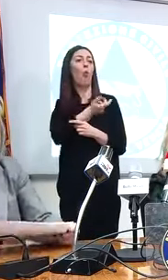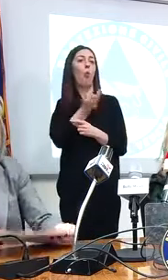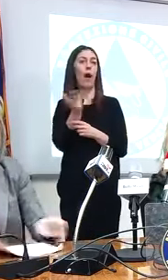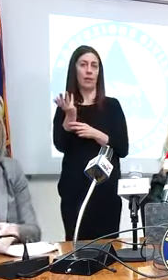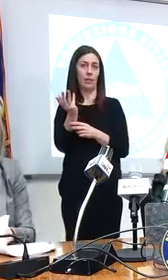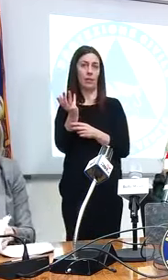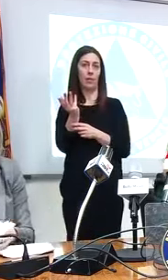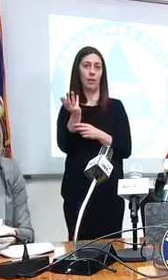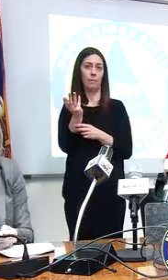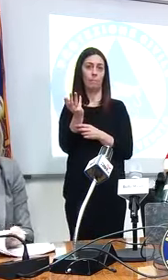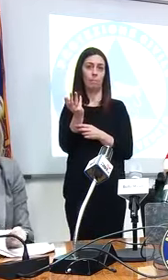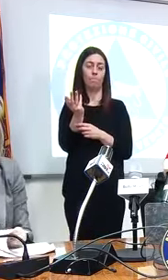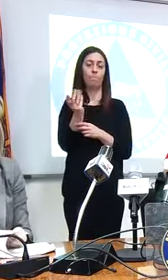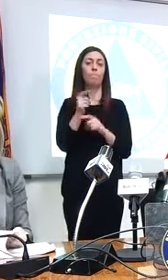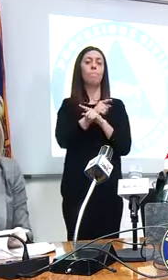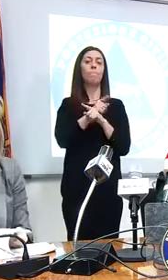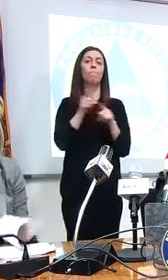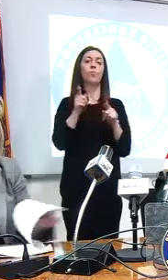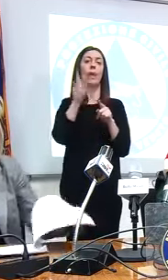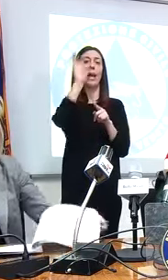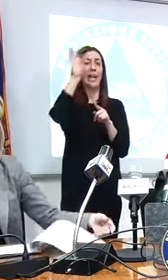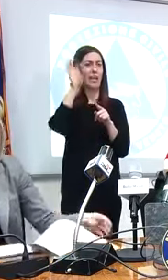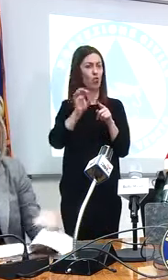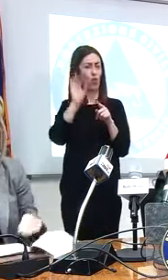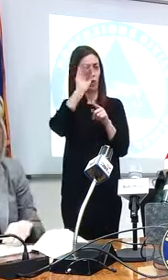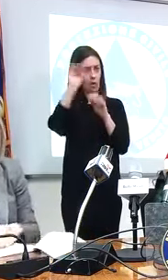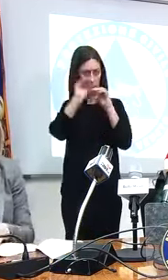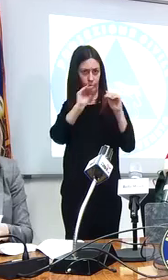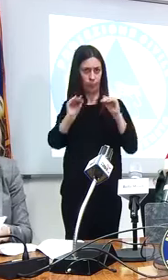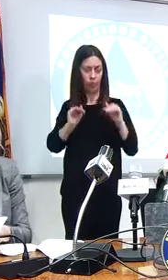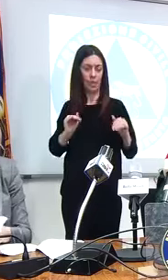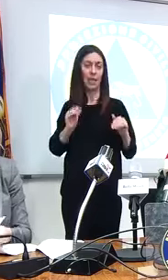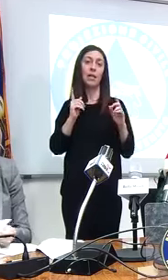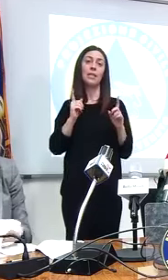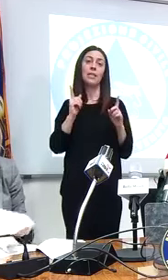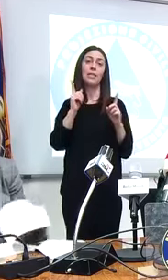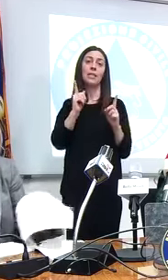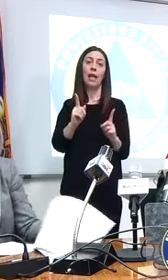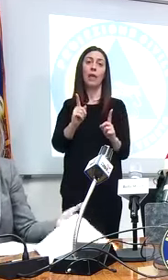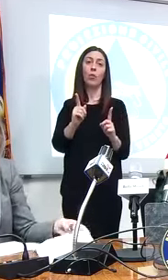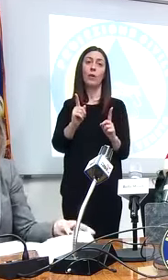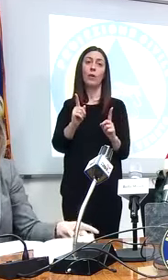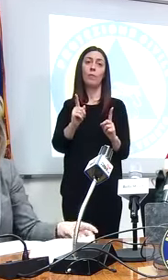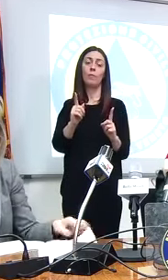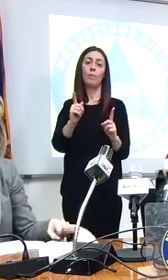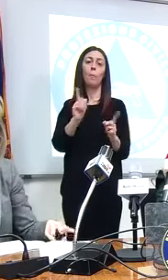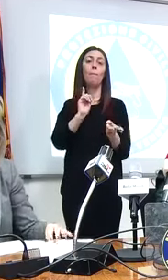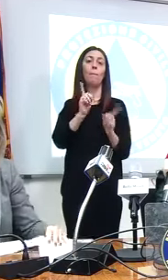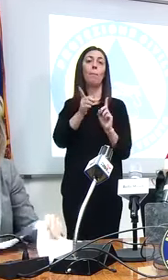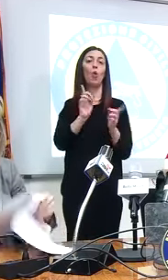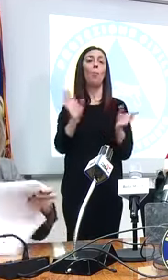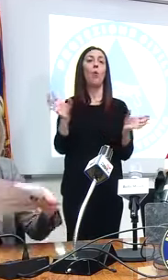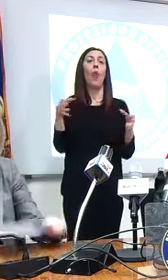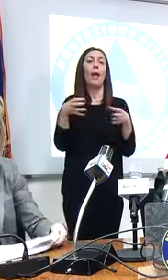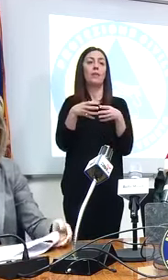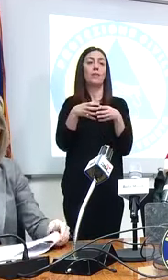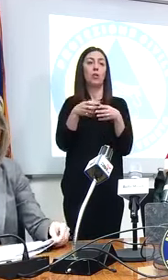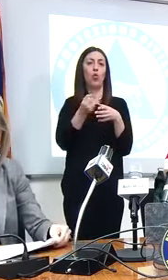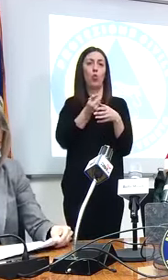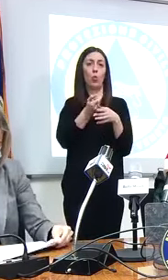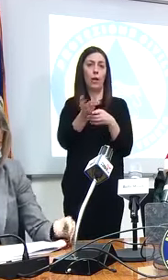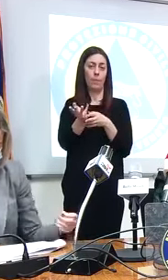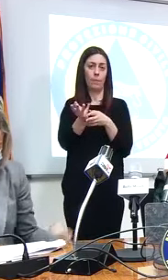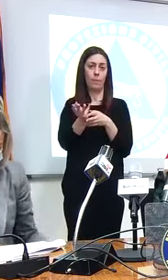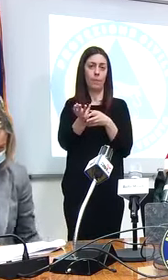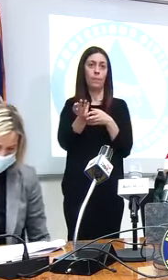Hanno fatto una distribuzione per regioni in rapporto, diciamo, alla popolazione. E